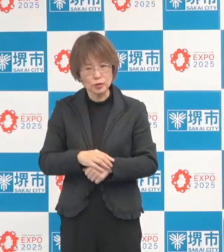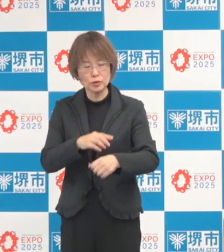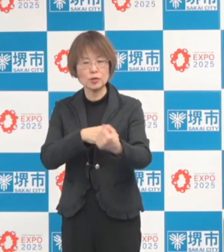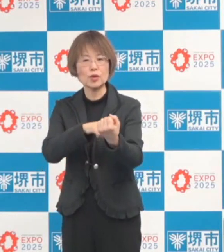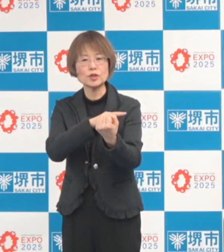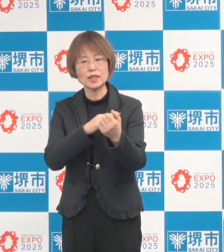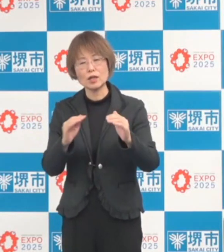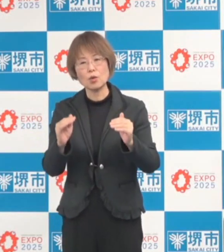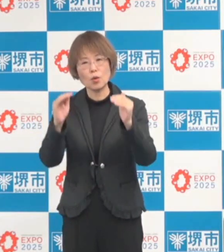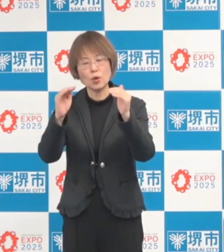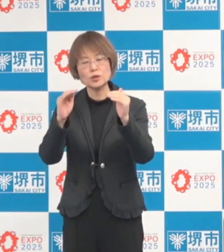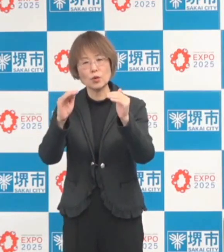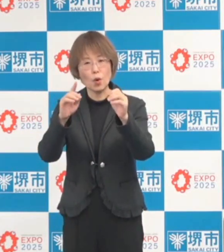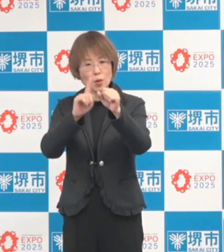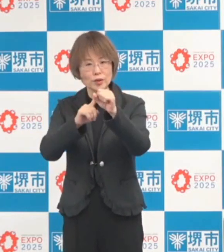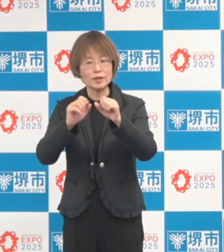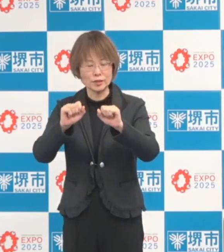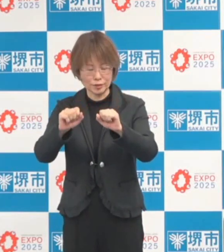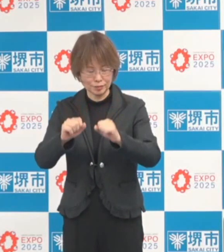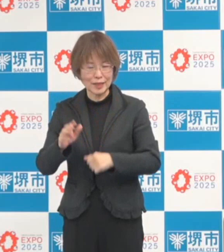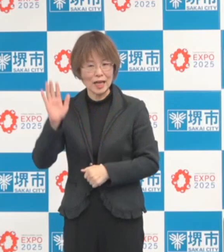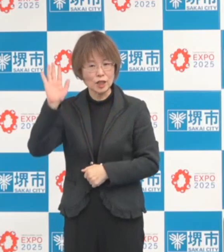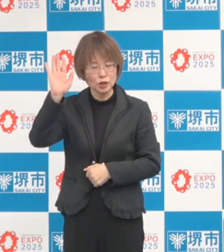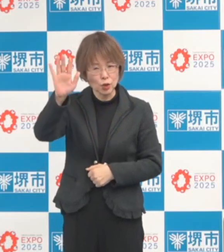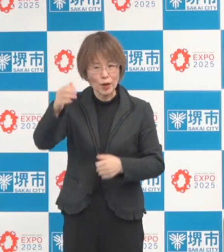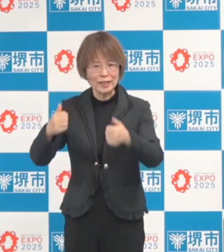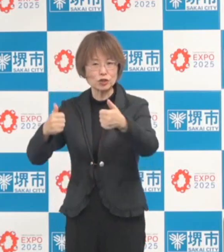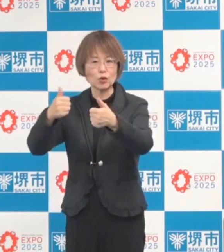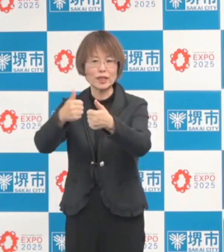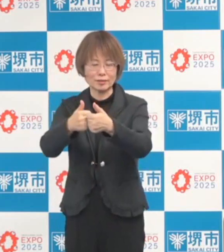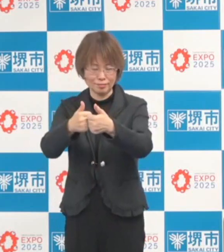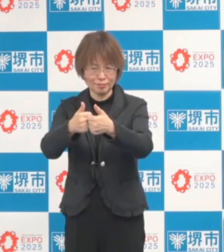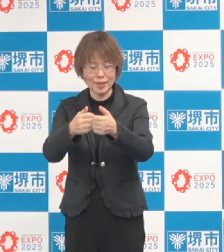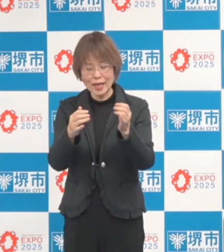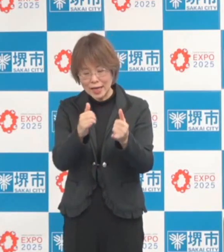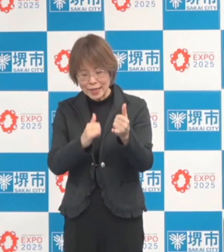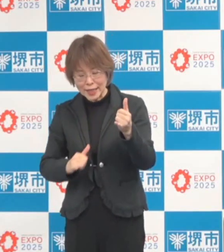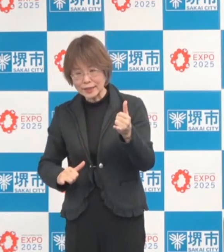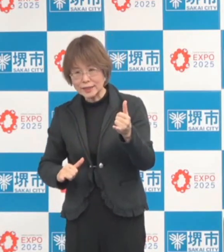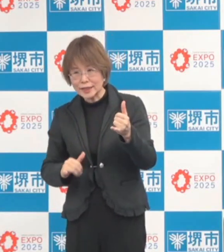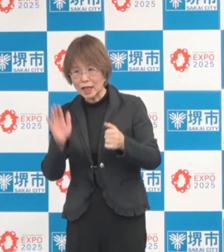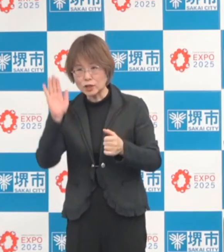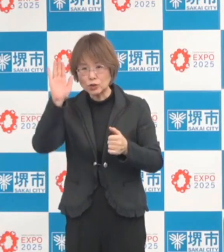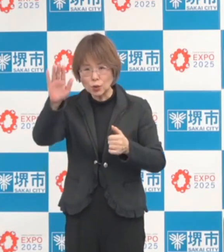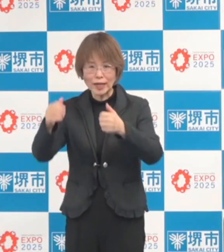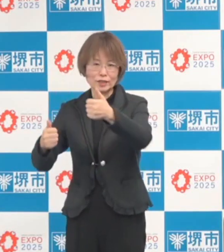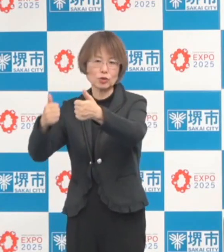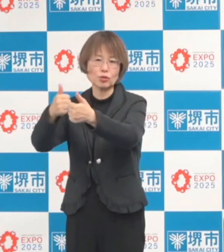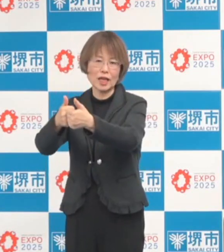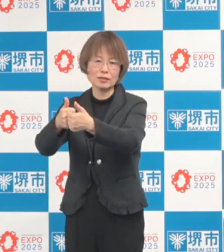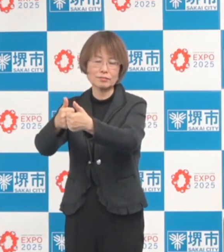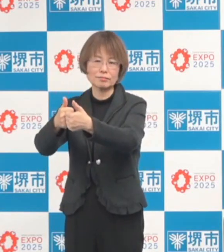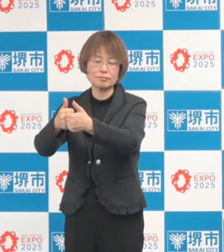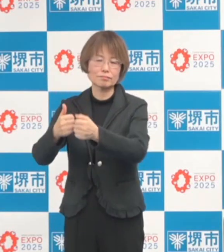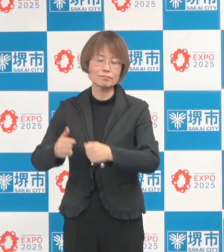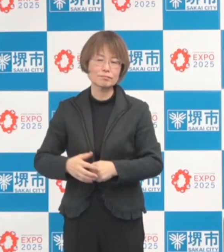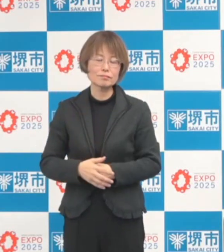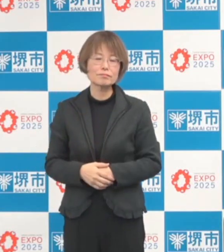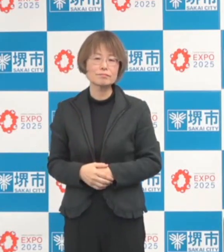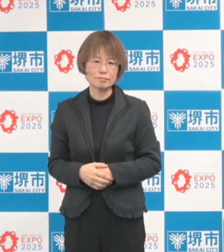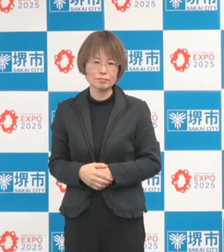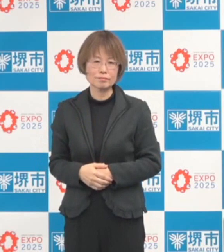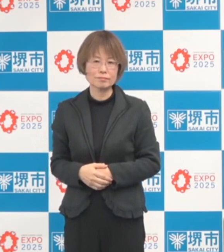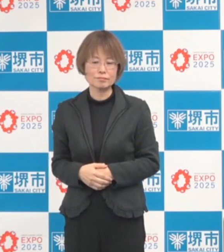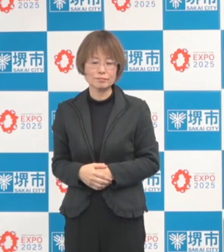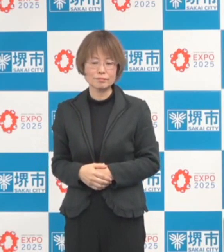を目指す、また未来に向けて挑戦する、歴史の街堺から未来を作るという意味でも非常に重要な、また取り組みだ